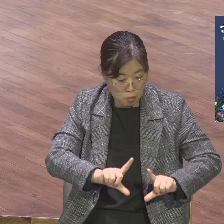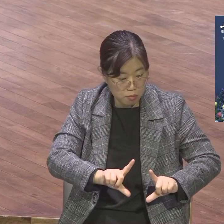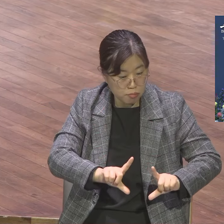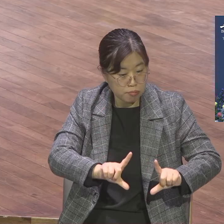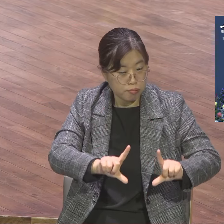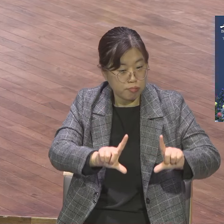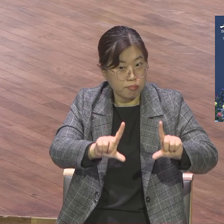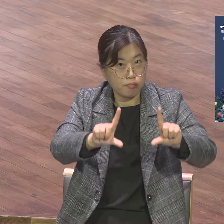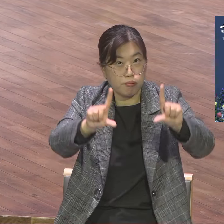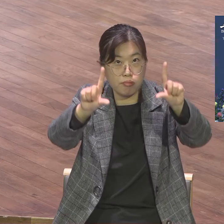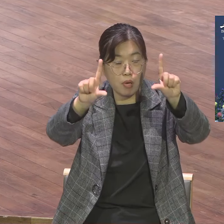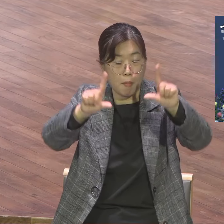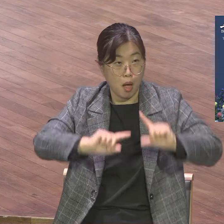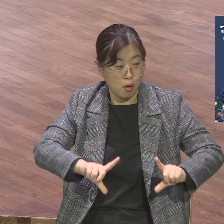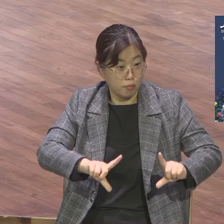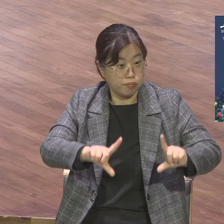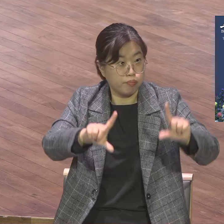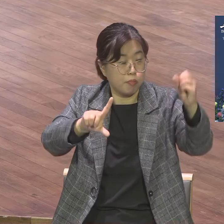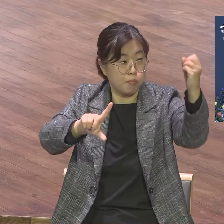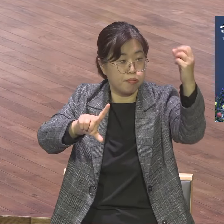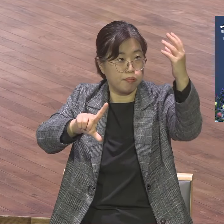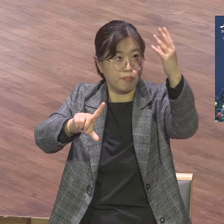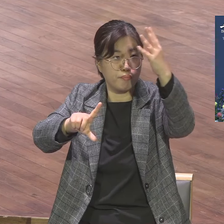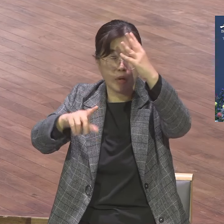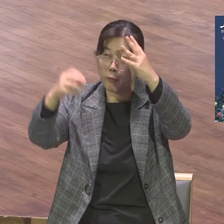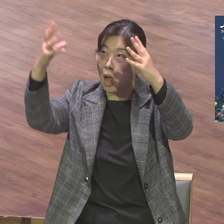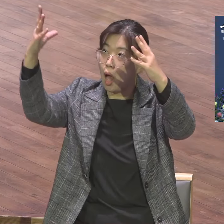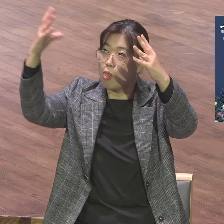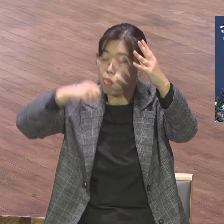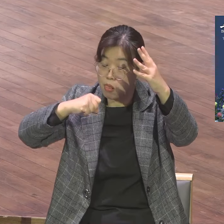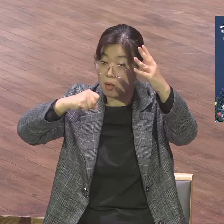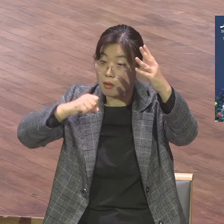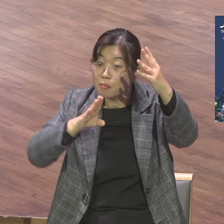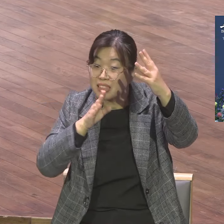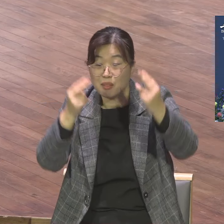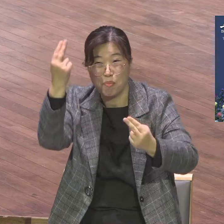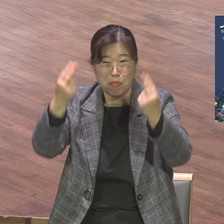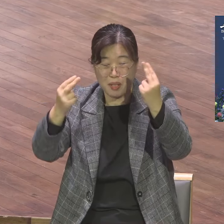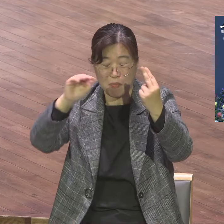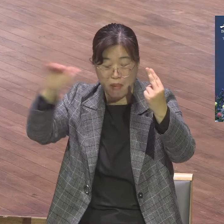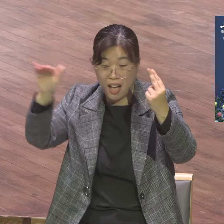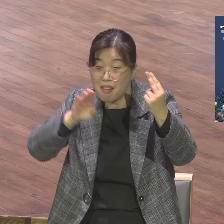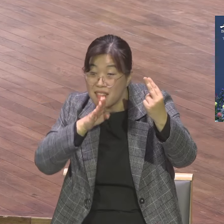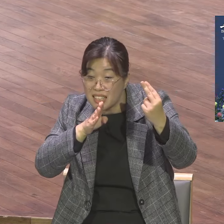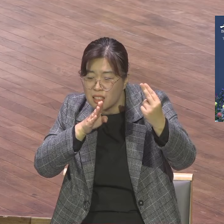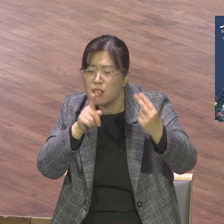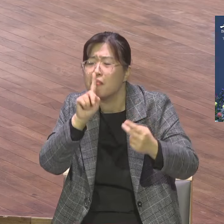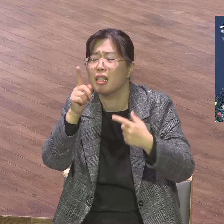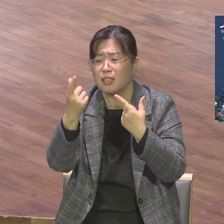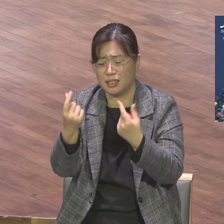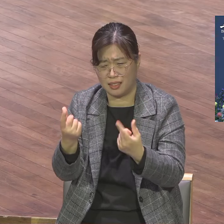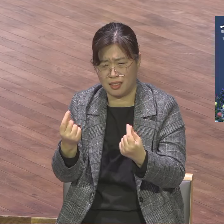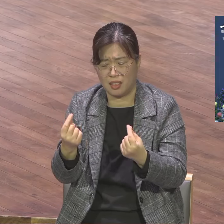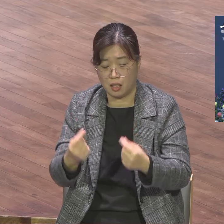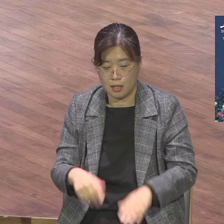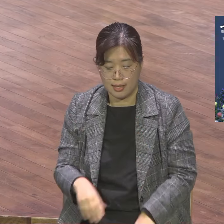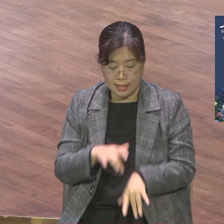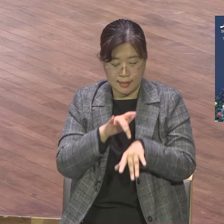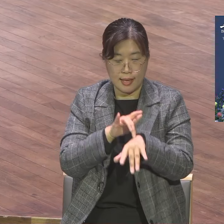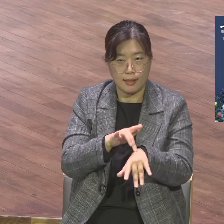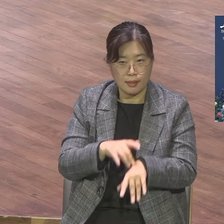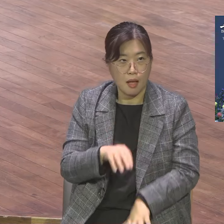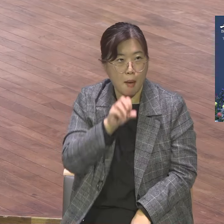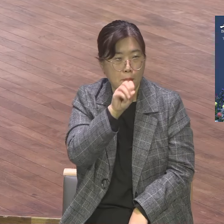믿음직스럽고 탐스럽고 이런 것들을 가지고 있기 때문에 미혹하기가 좋다. 특별히